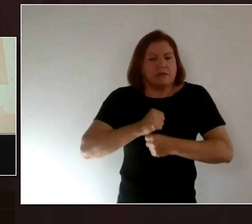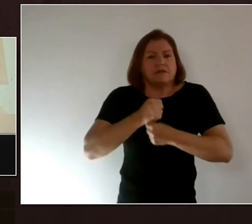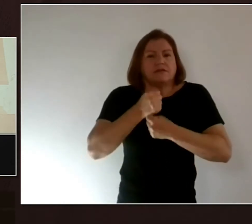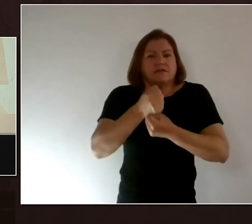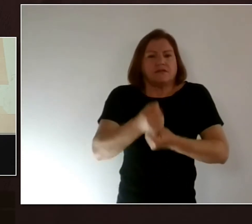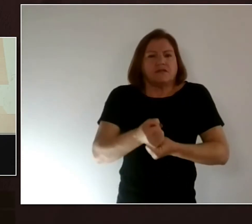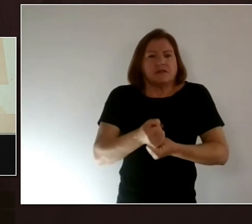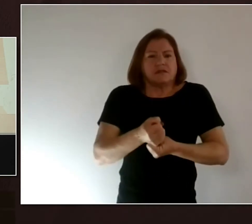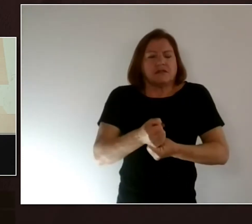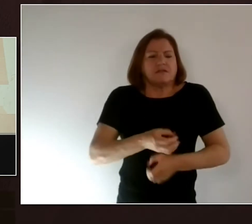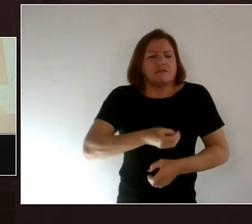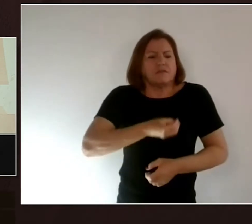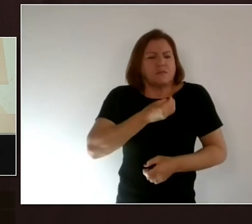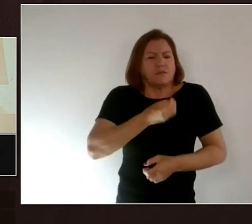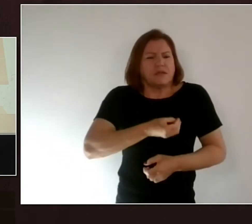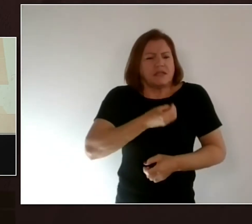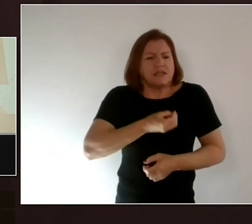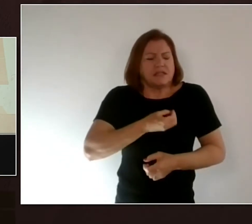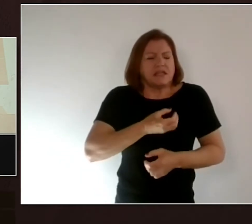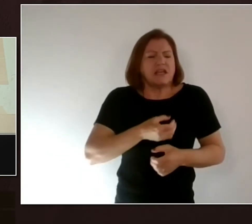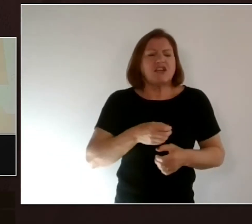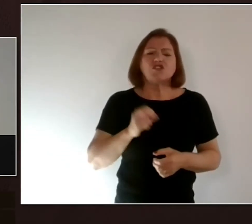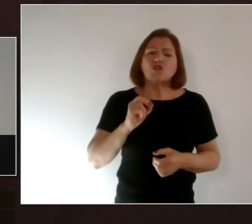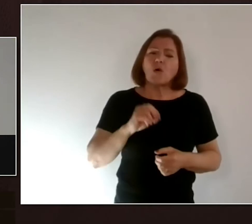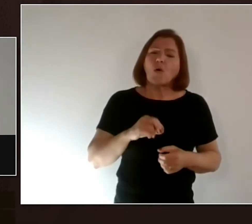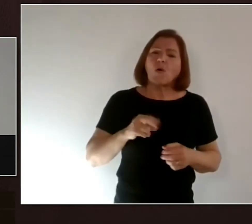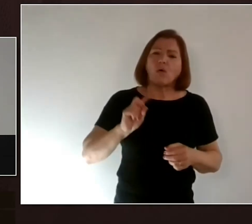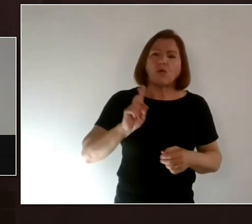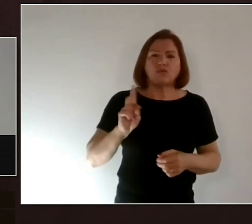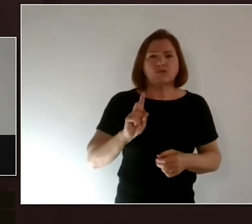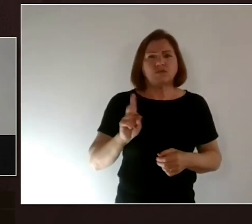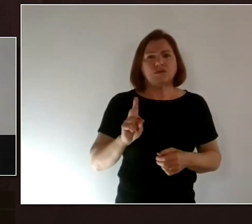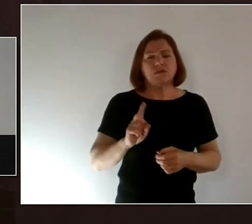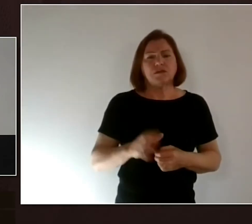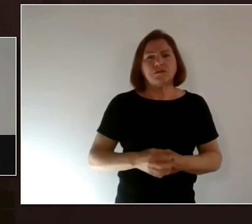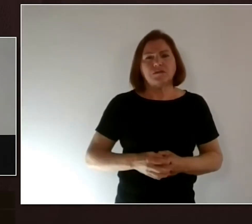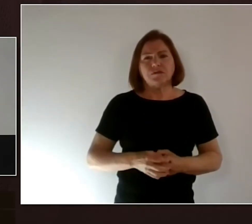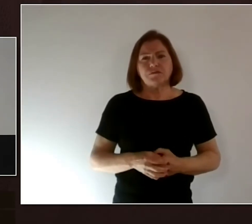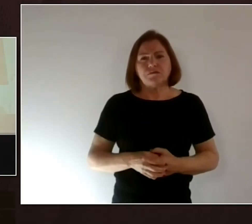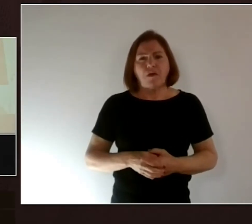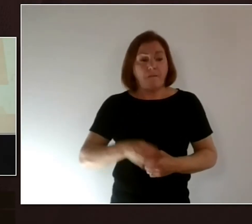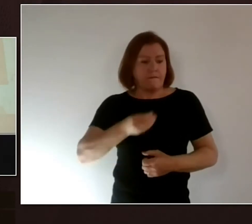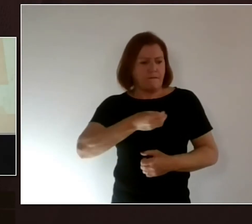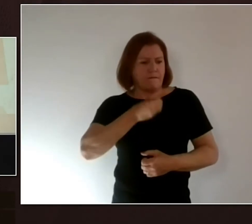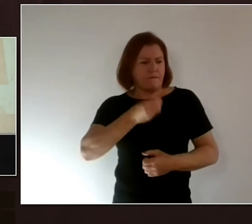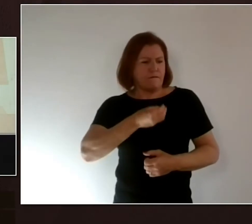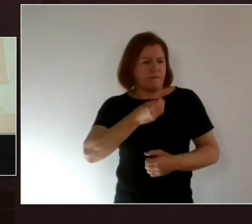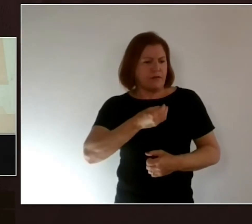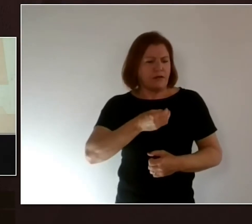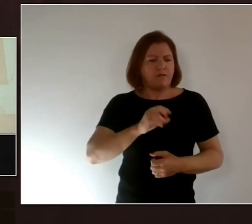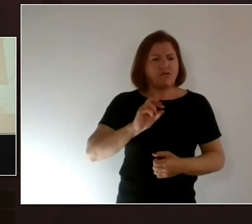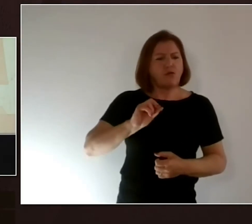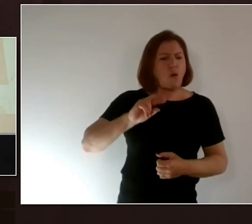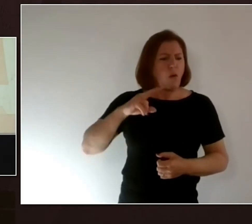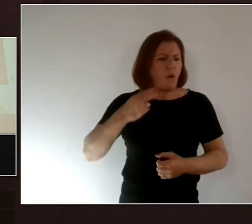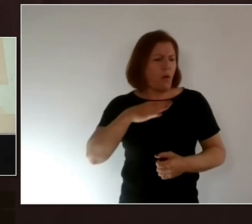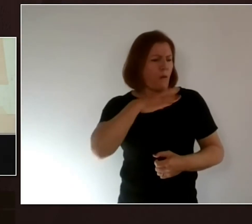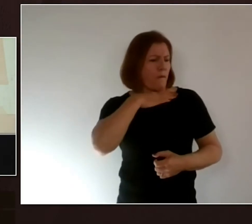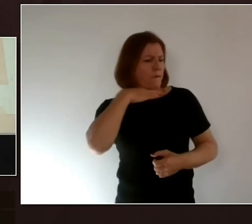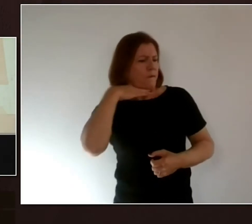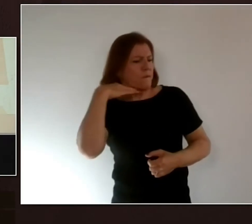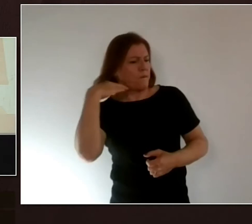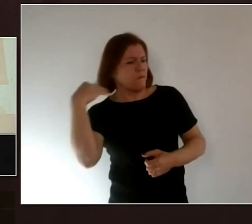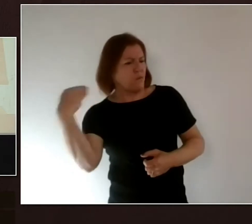presentes, quer ausentes, para lhes sermos agradáveis, quer vivos, quer mortos, quer presentes aqui, presentes